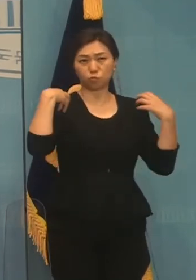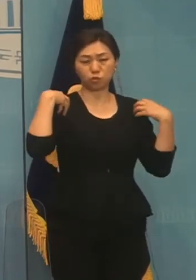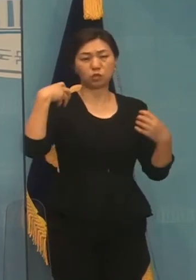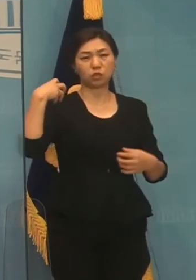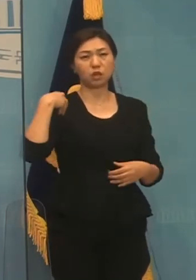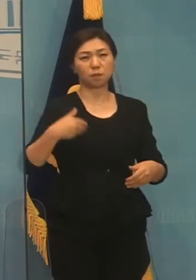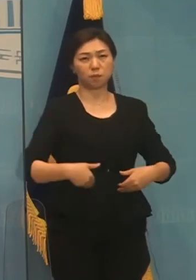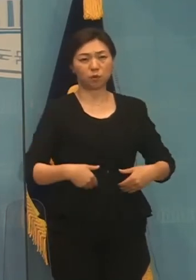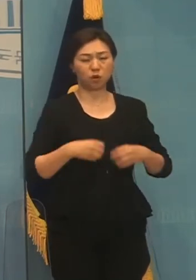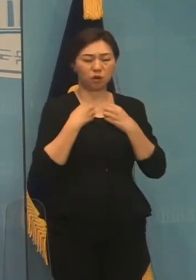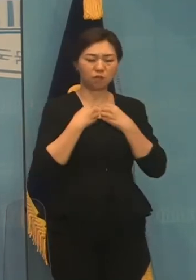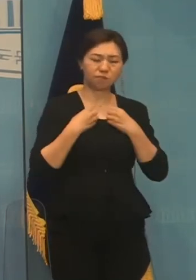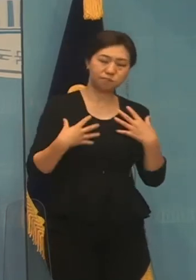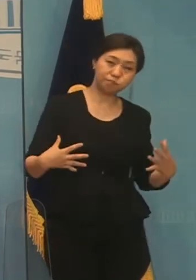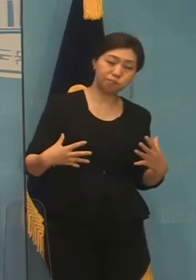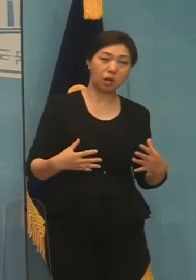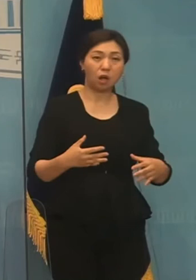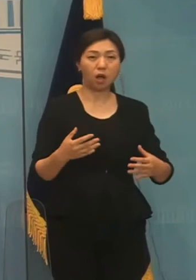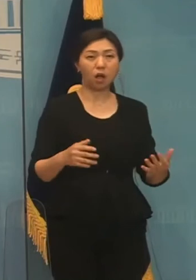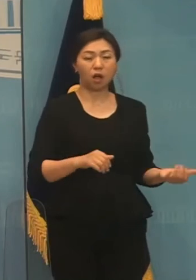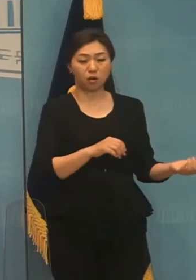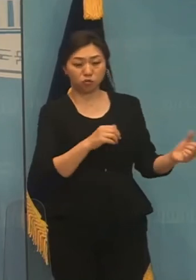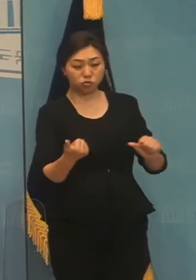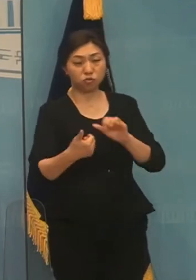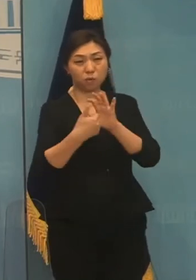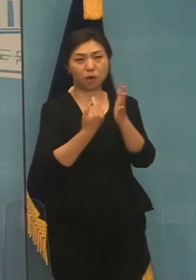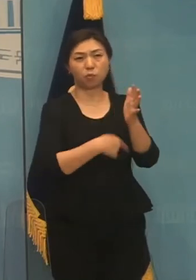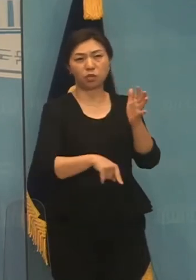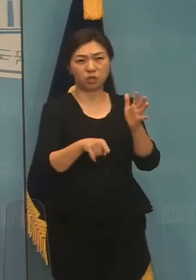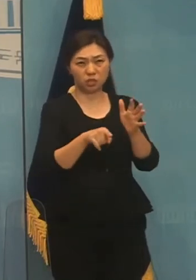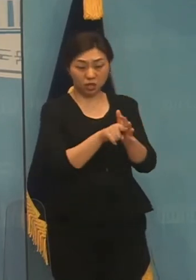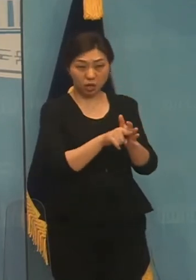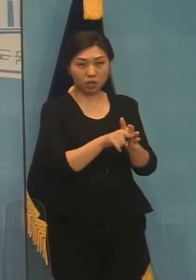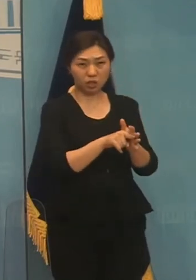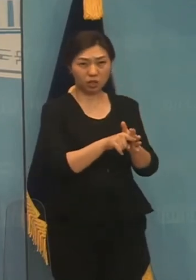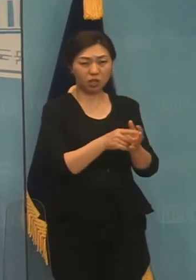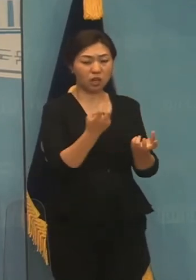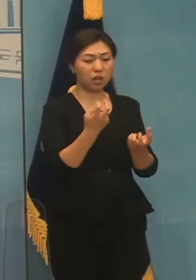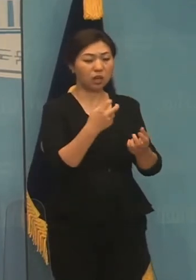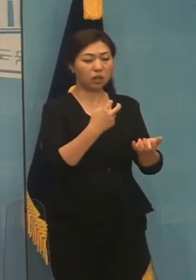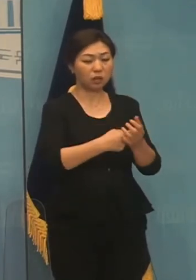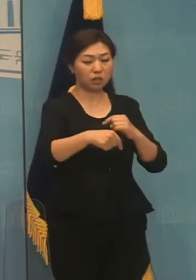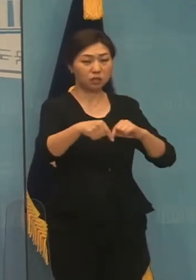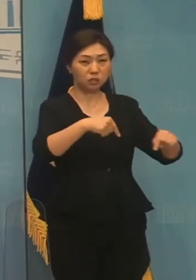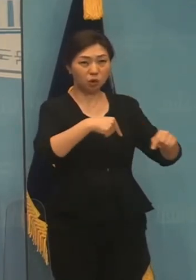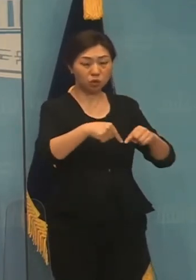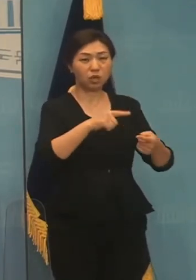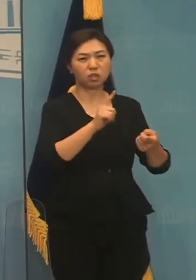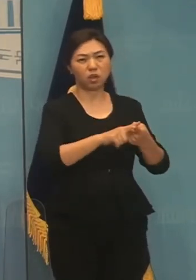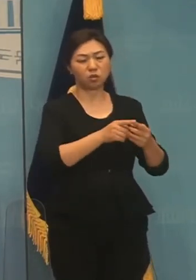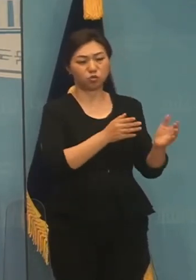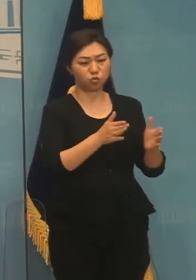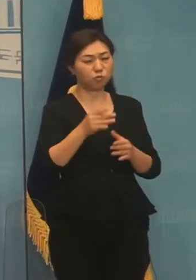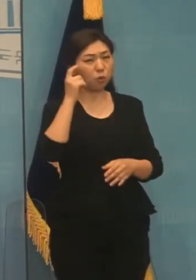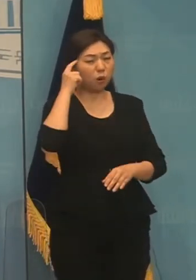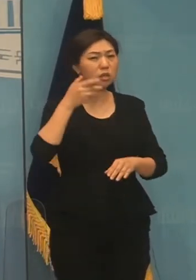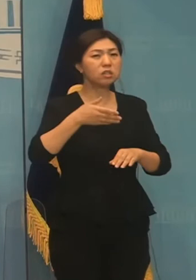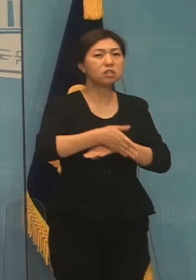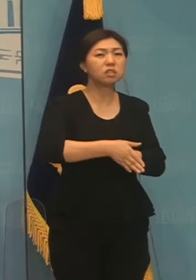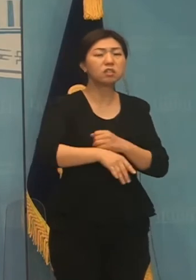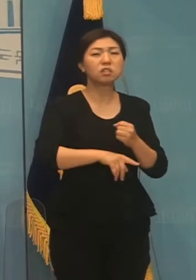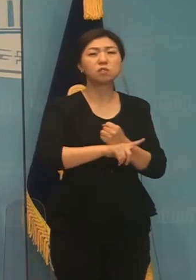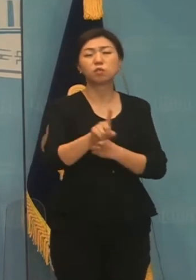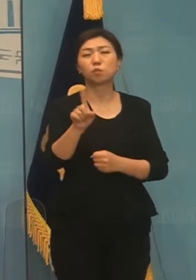대책을 세우자는 택배 노동자들의 절규에 응답하는 일이 왜 이리 늦어져야 합니까? 2차 사회적 합의안